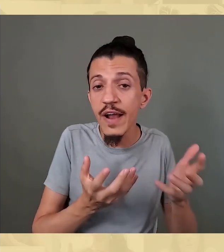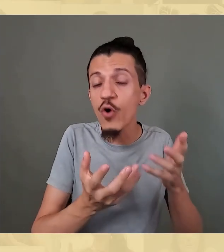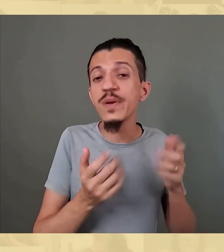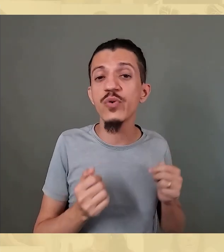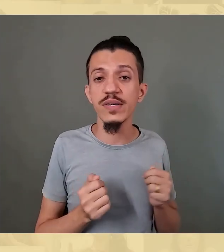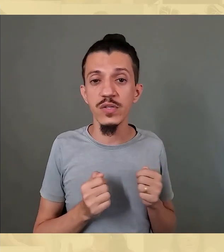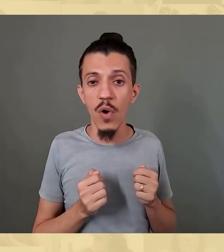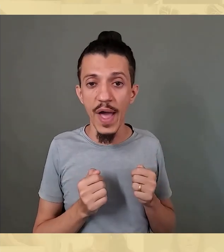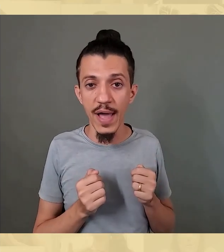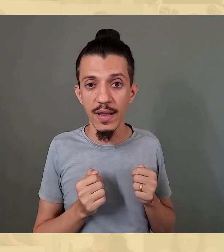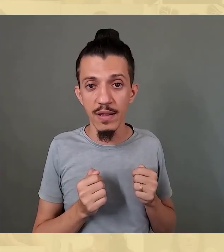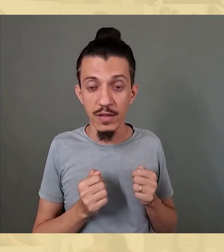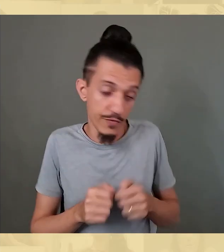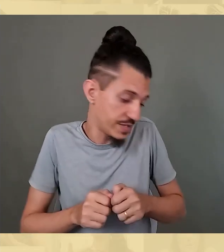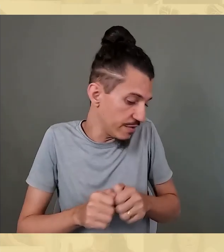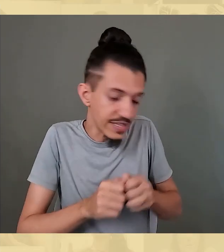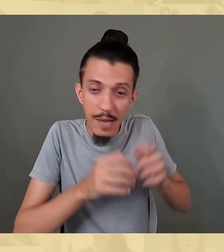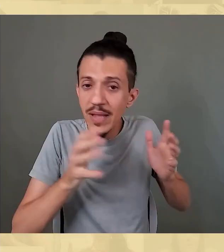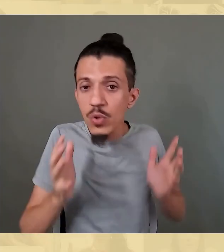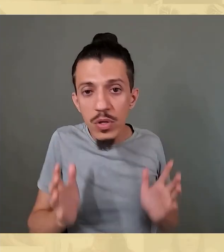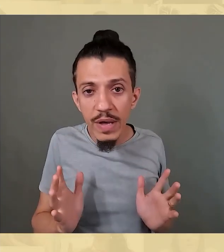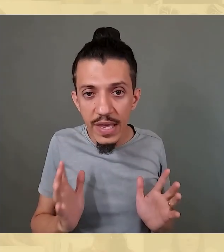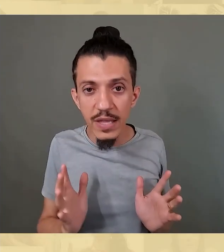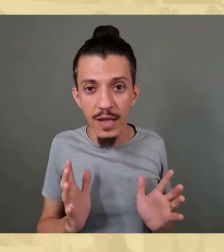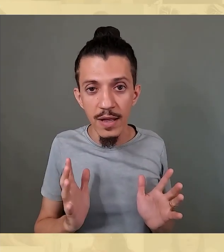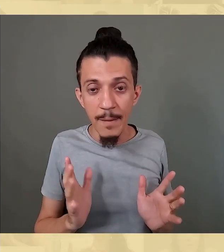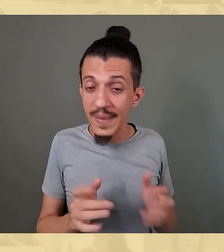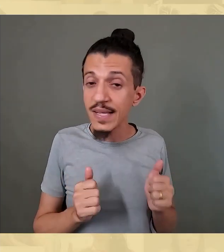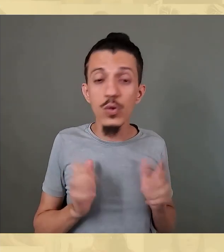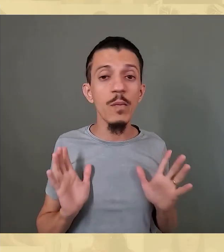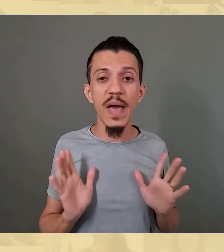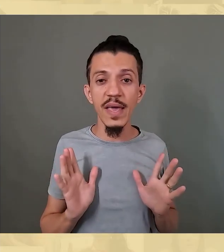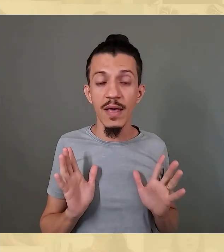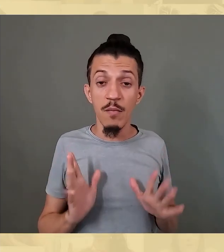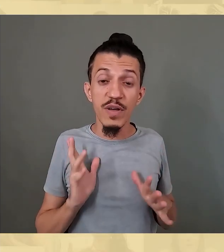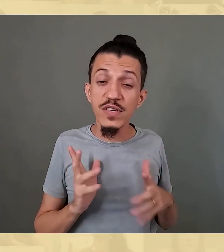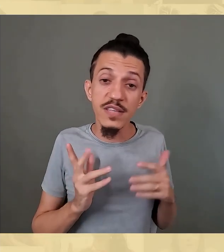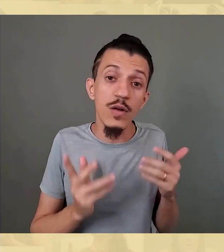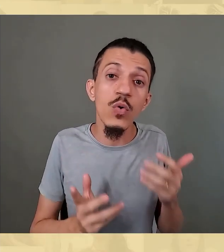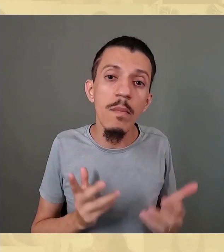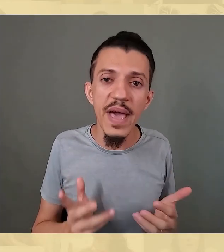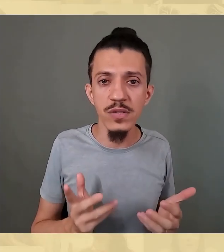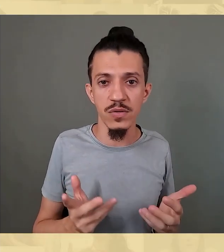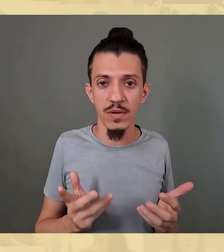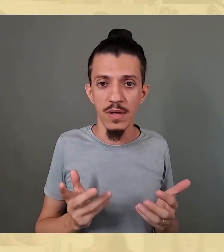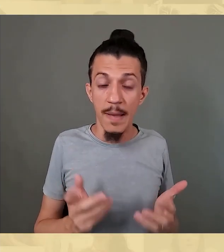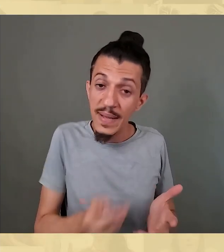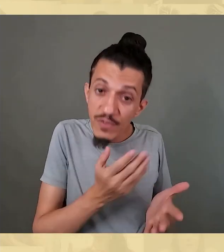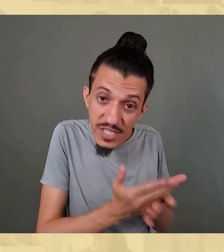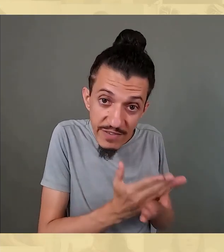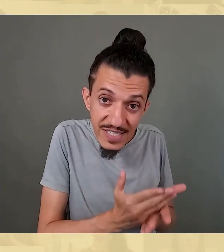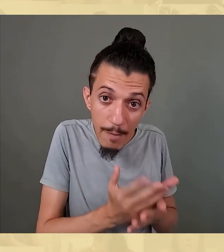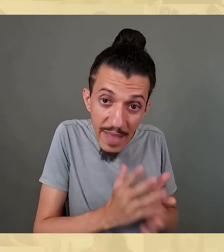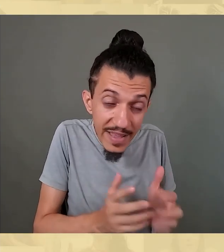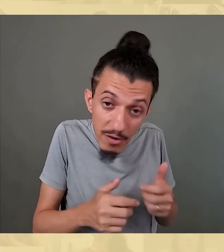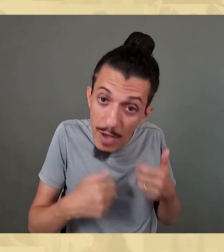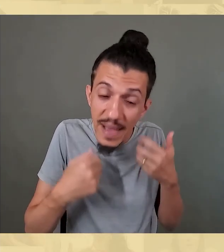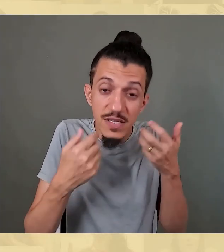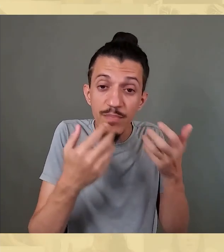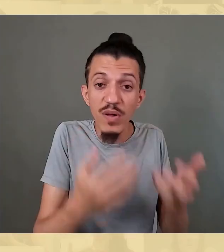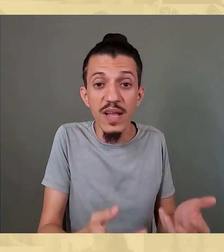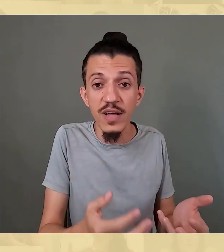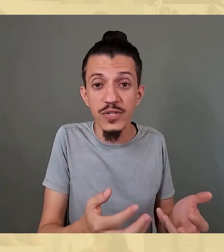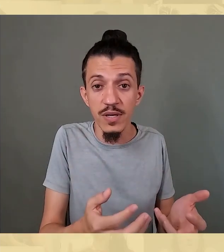conversar algumas coisas com ele. Talvez você não vai saber tudo ainda, mas está tudo bem, porque você está no começo. Mas você já vai saber aquilo que é